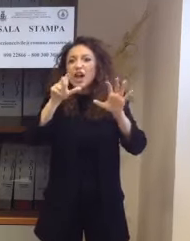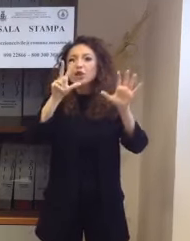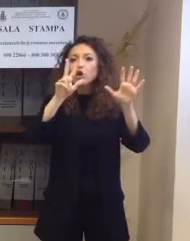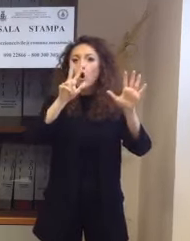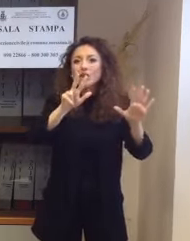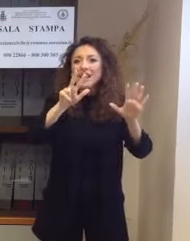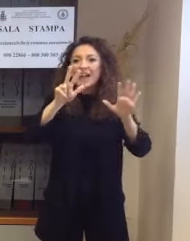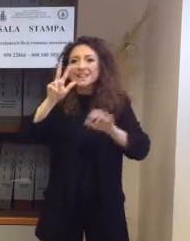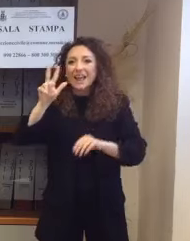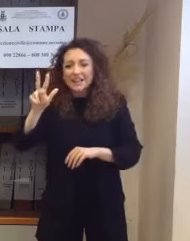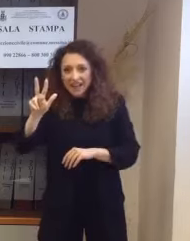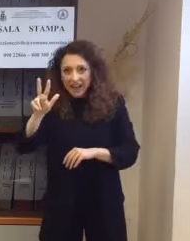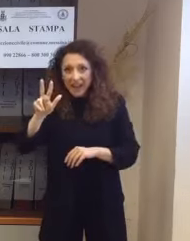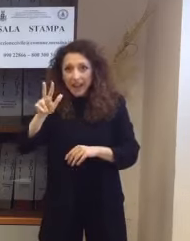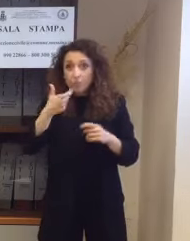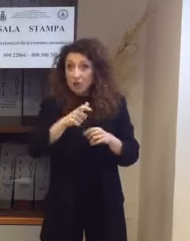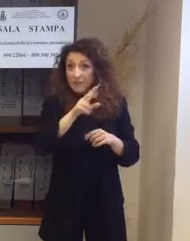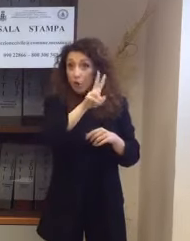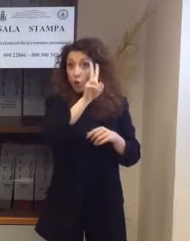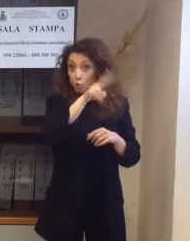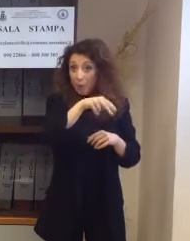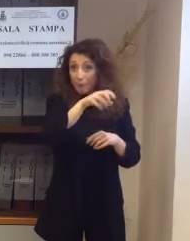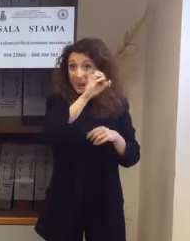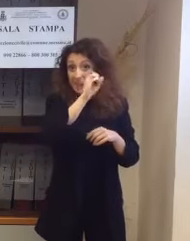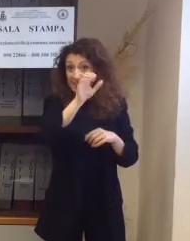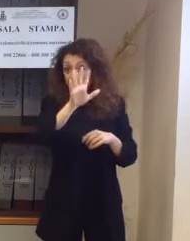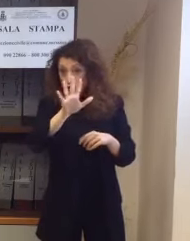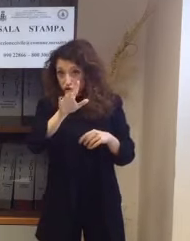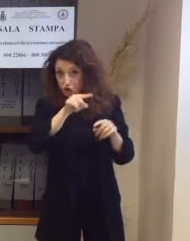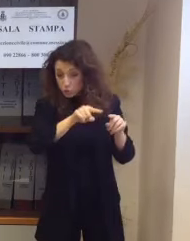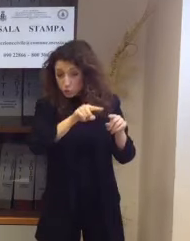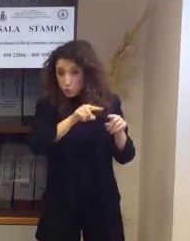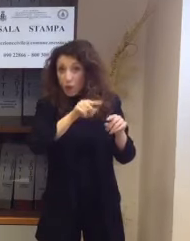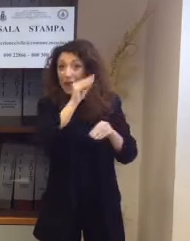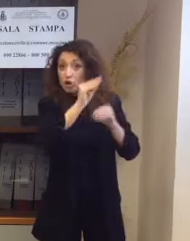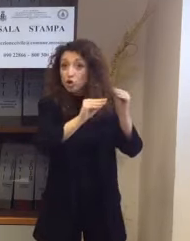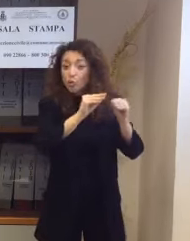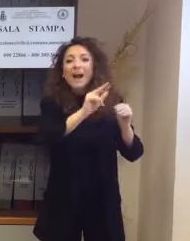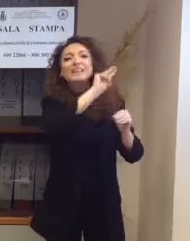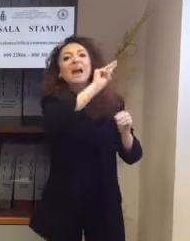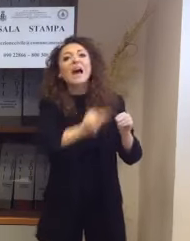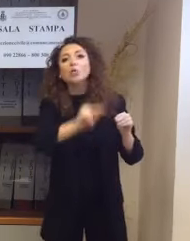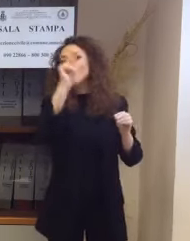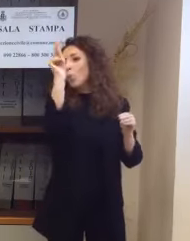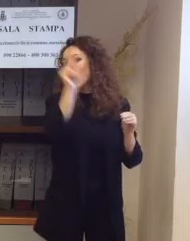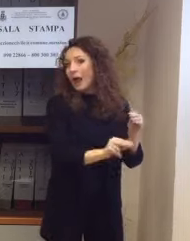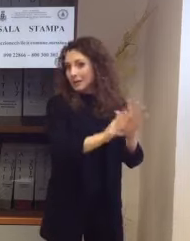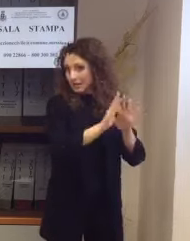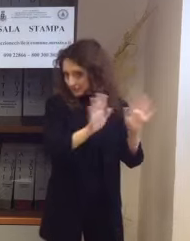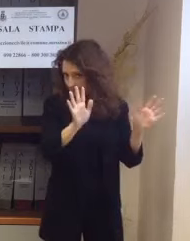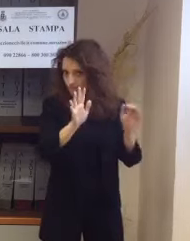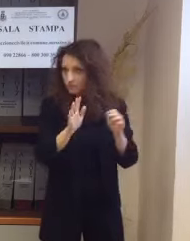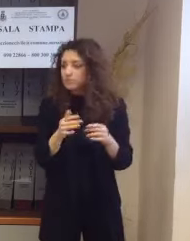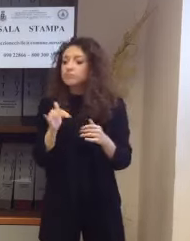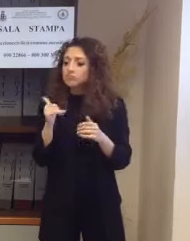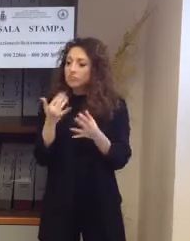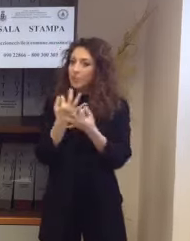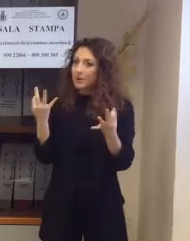7.783, perché 2.005 domande sono state annullate.